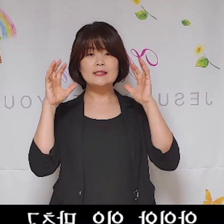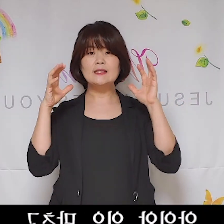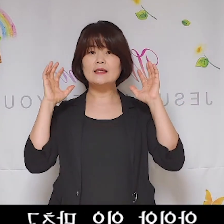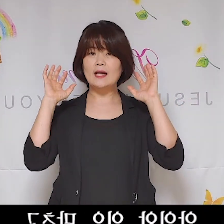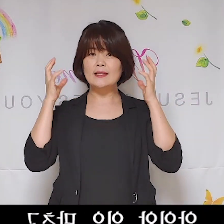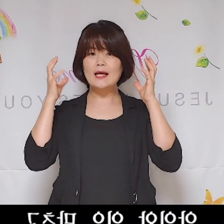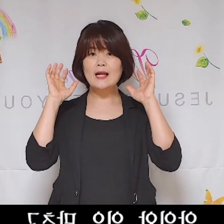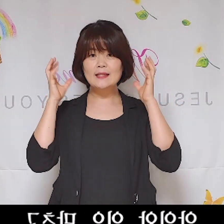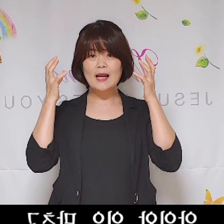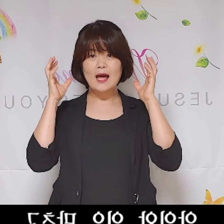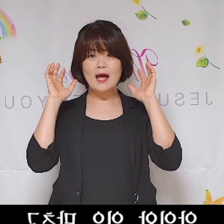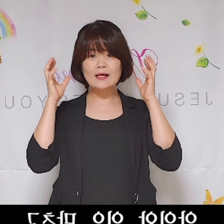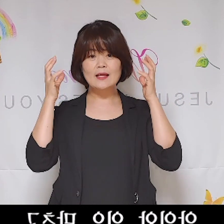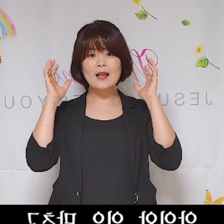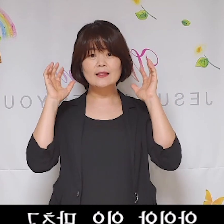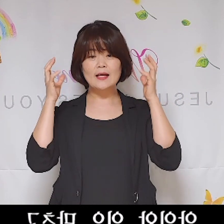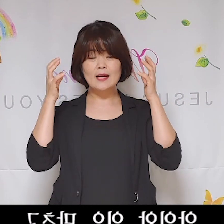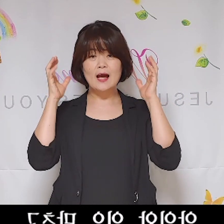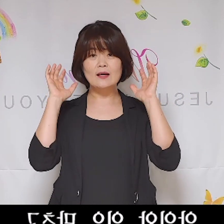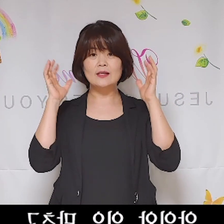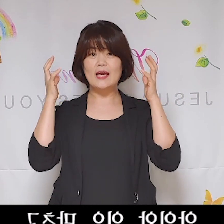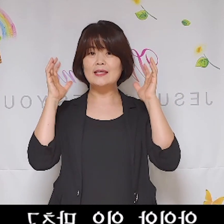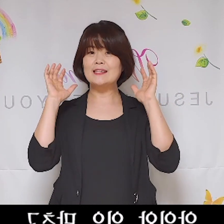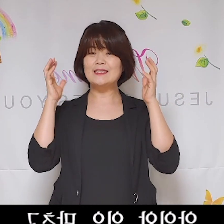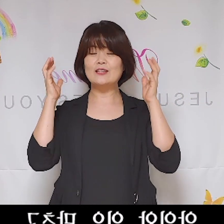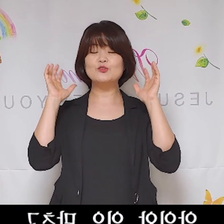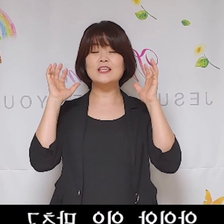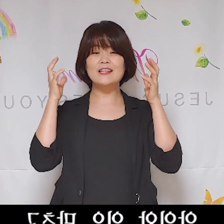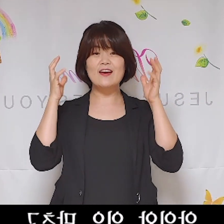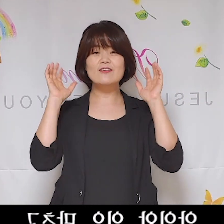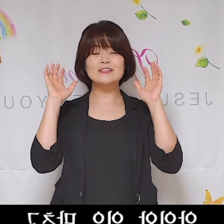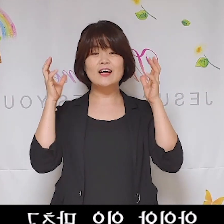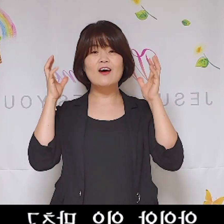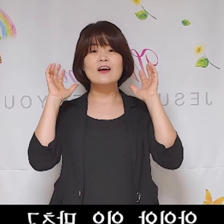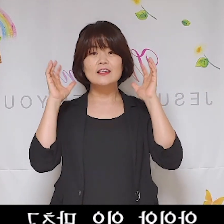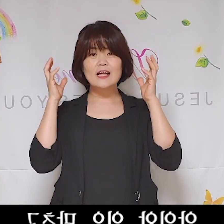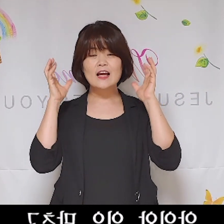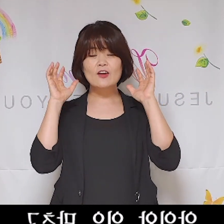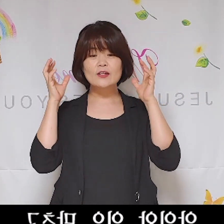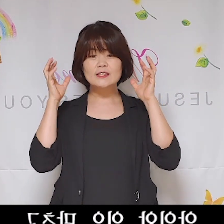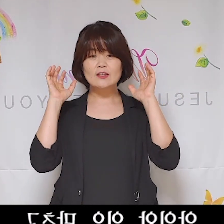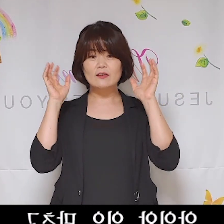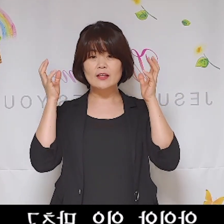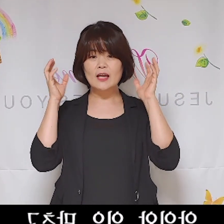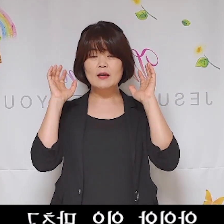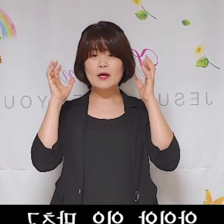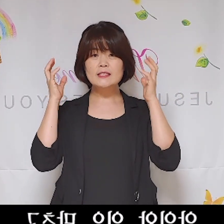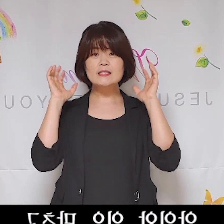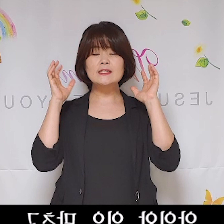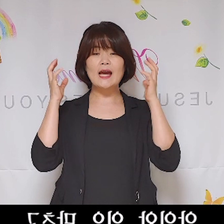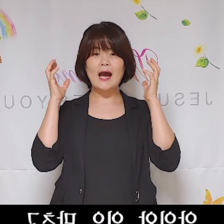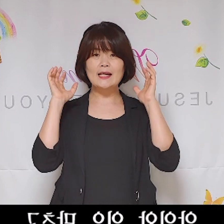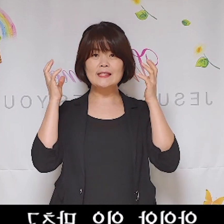아이는 약간 딸랑딸랑 이렇게 애기가 잘 웃잖아요. 그래서 딸랑거리는 걸 이렇게 하시는 게